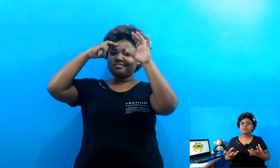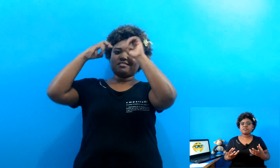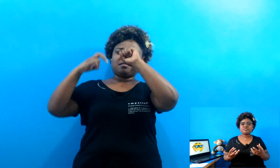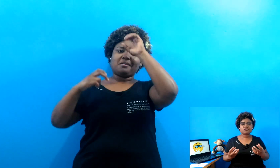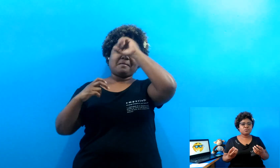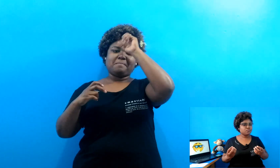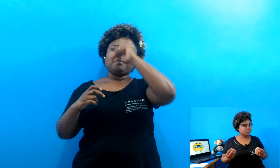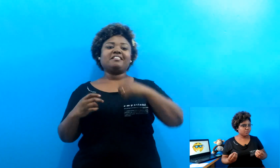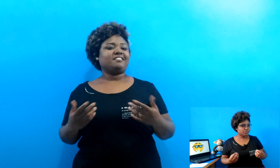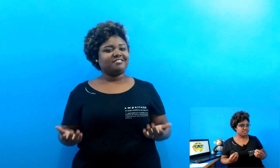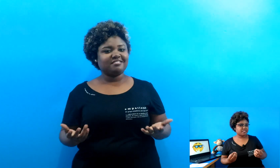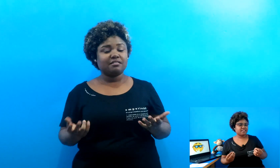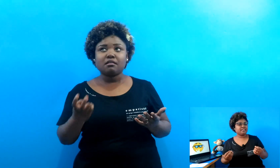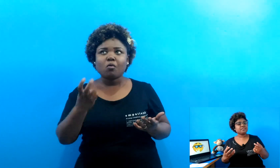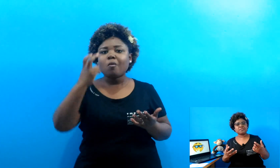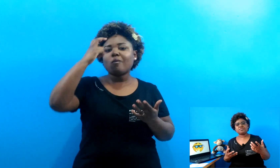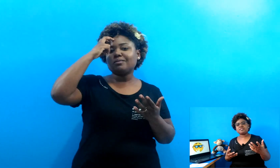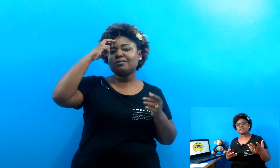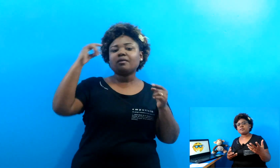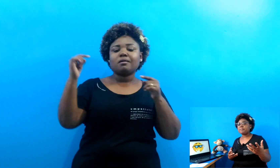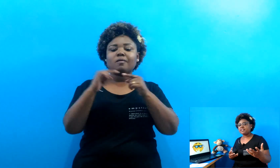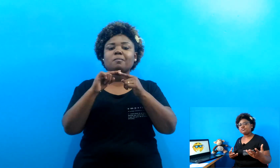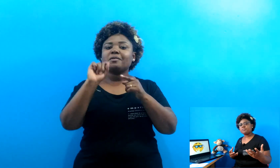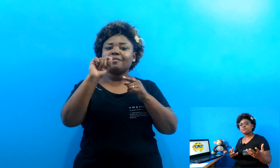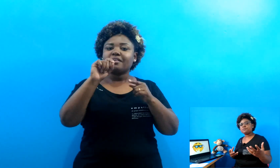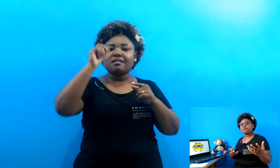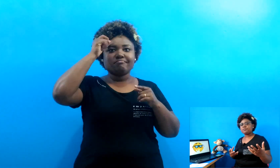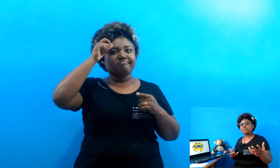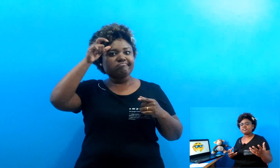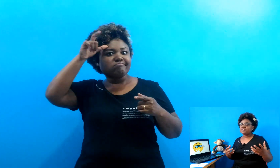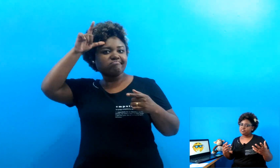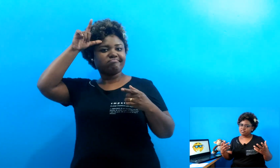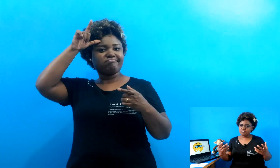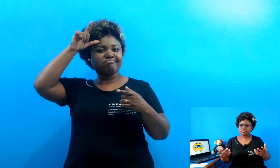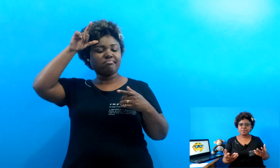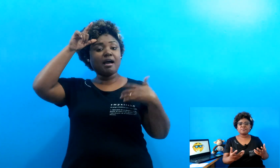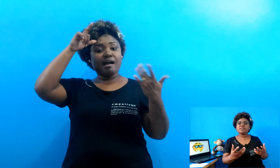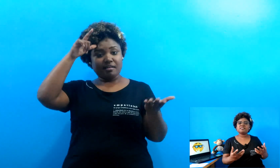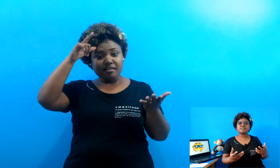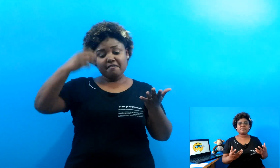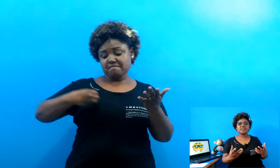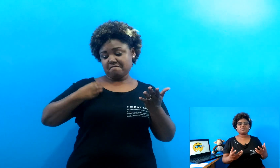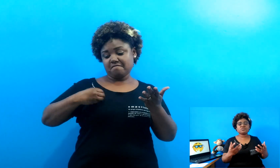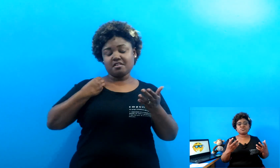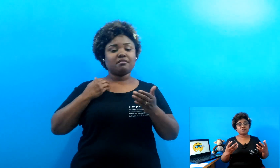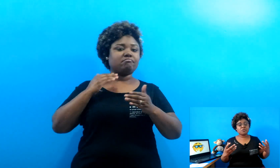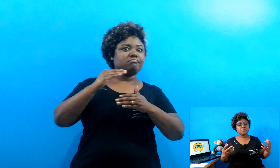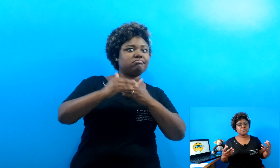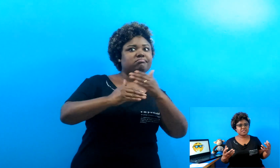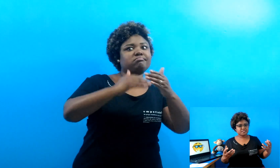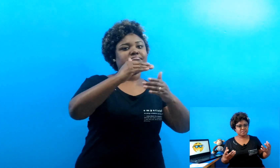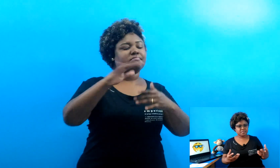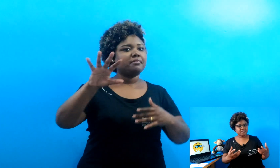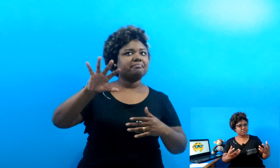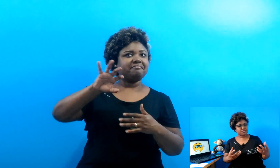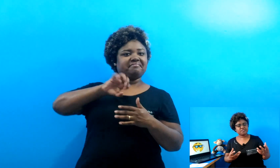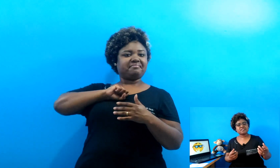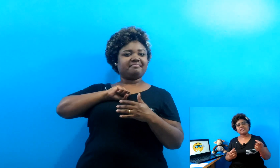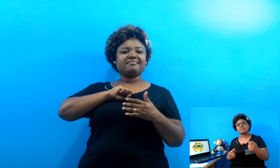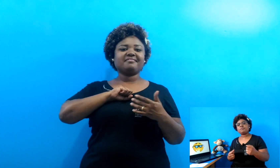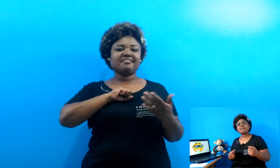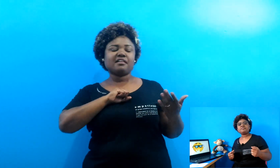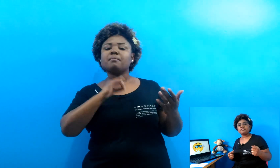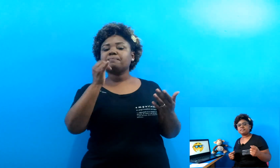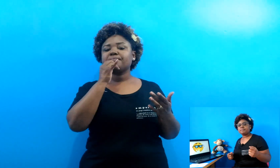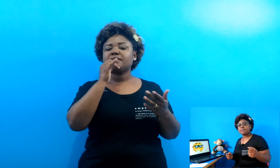envolver com uma nova cultura. E quando você aprende uma cultura, isso é um conhecimento, isso se torna um conhecimento que